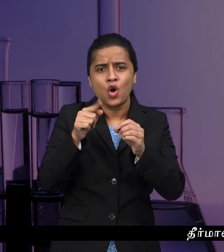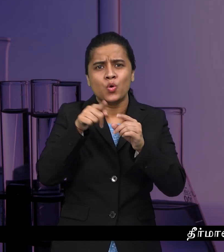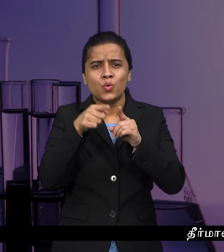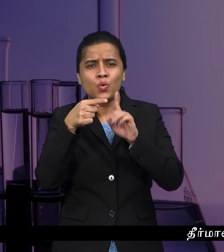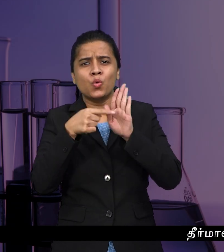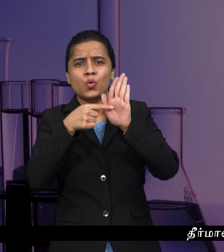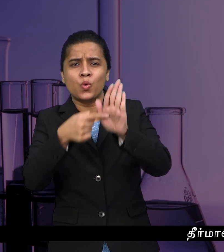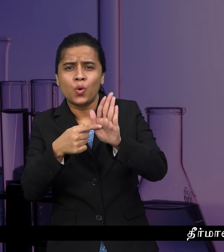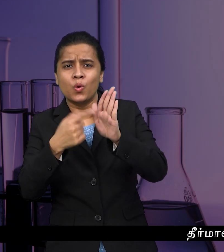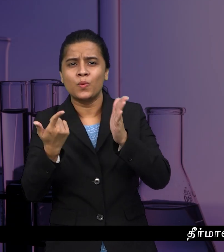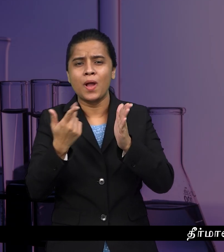தீர்மானிக்க அமிலங்கள்,